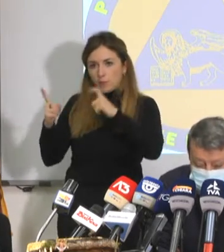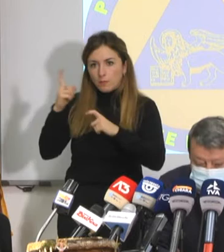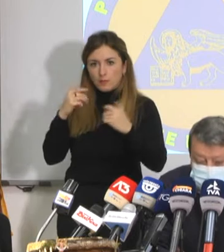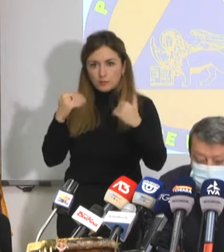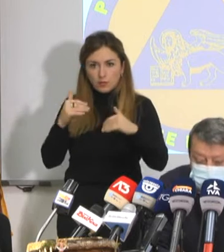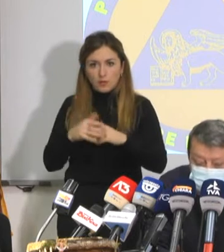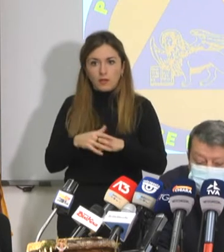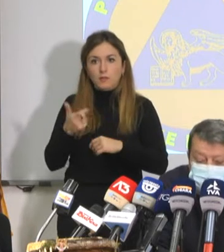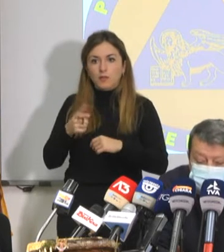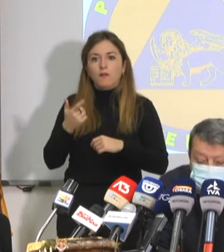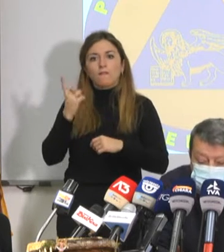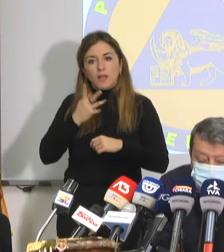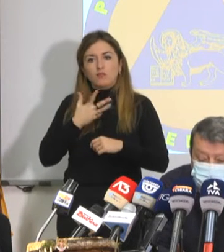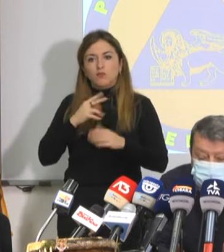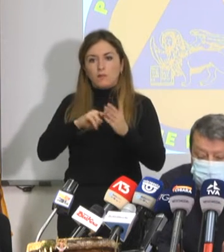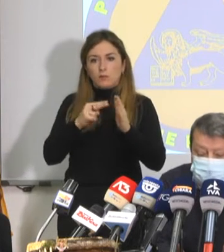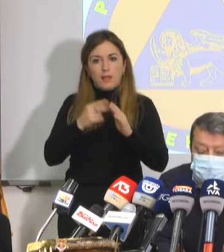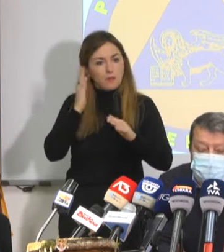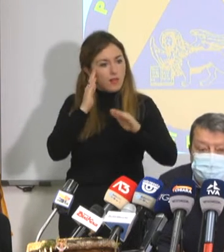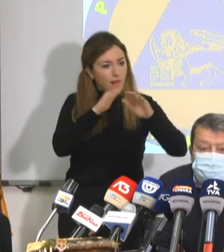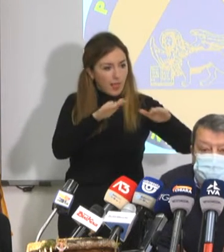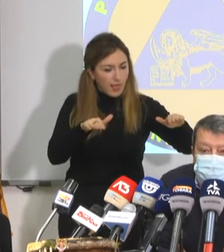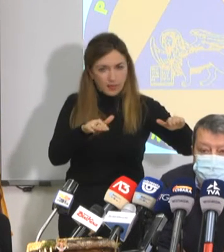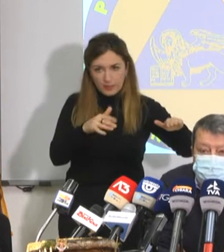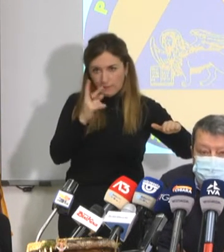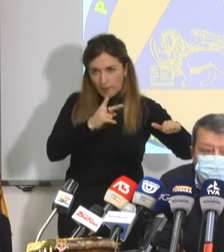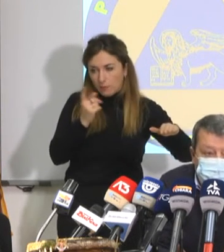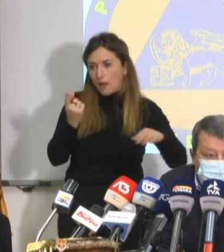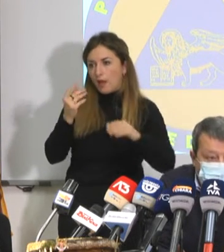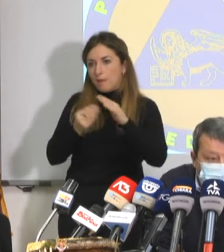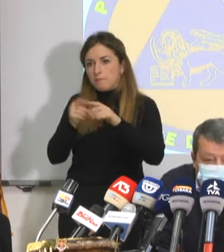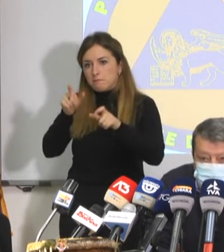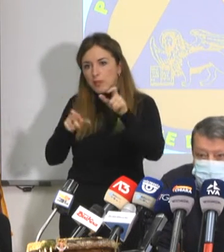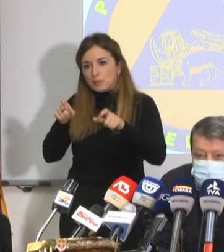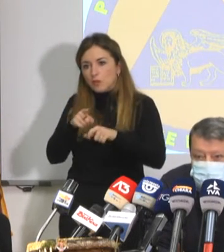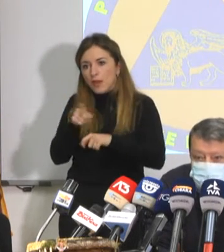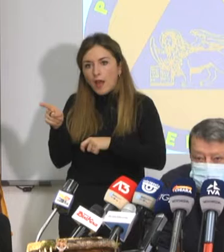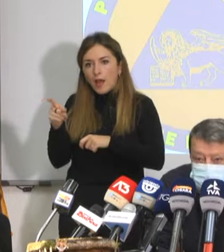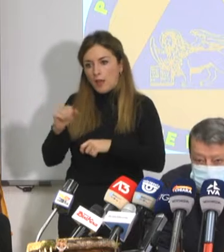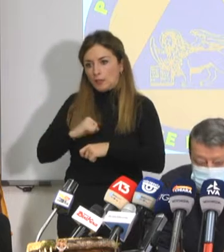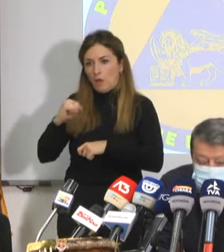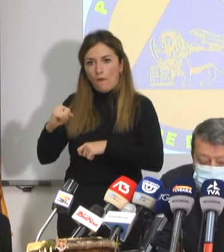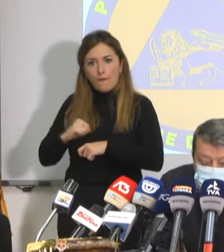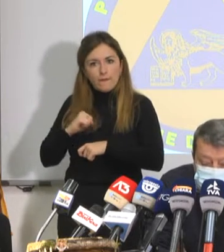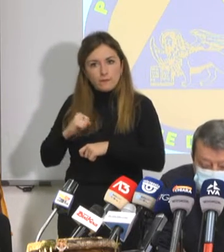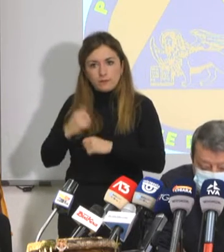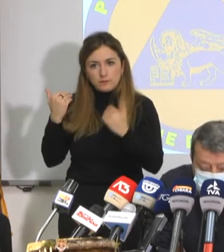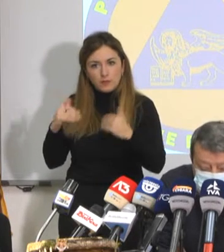della disponibilità dei letti che non si consumano, il personale ovviamente invece soffre di questa cosa.